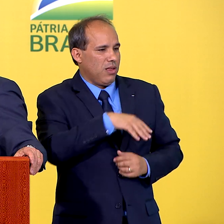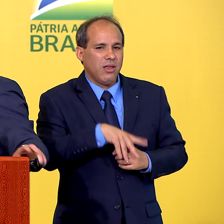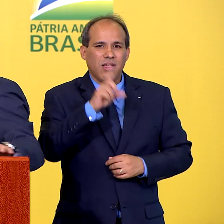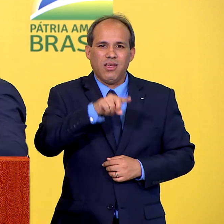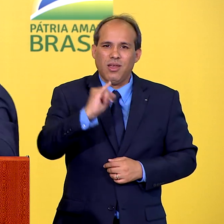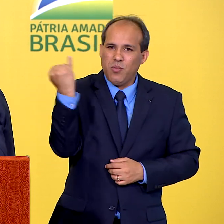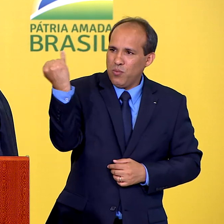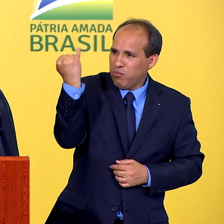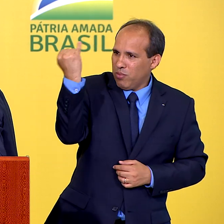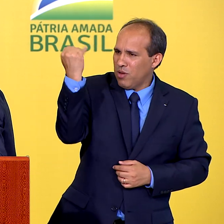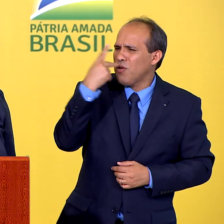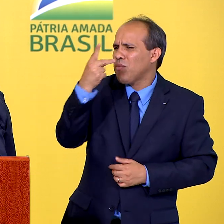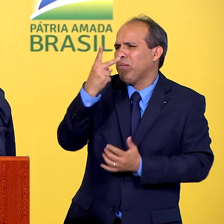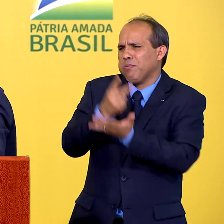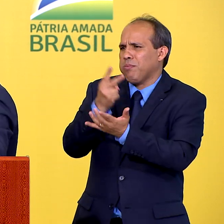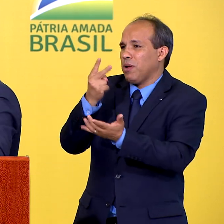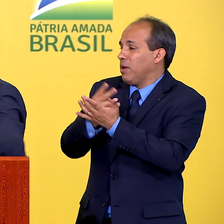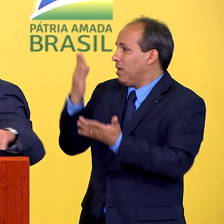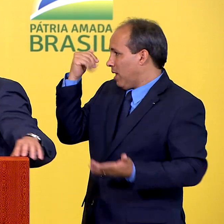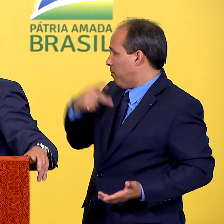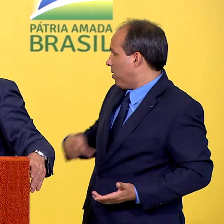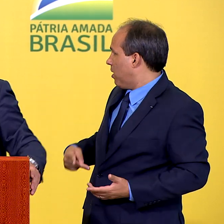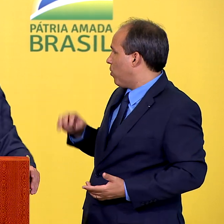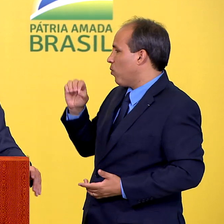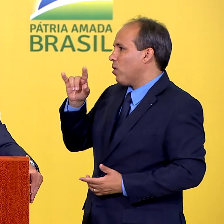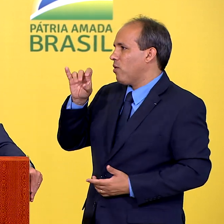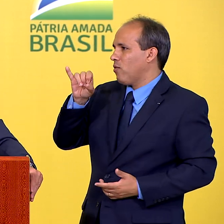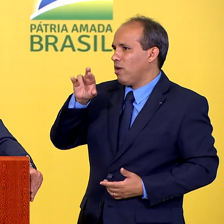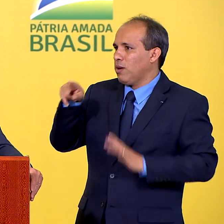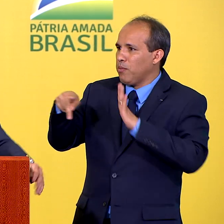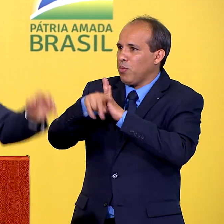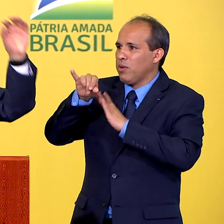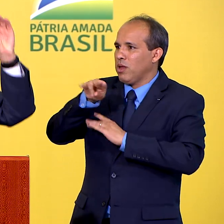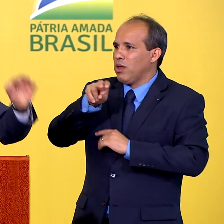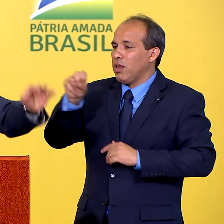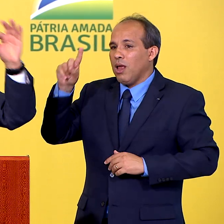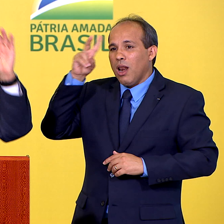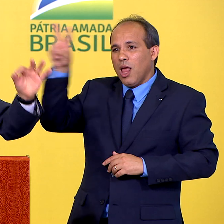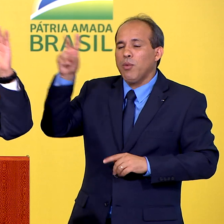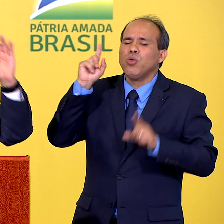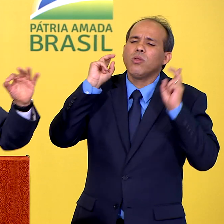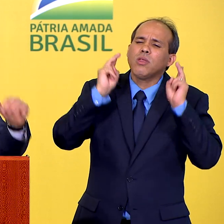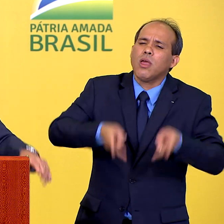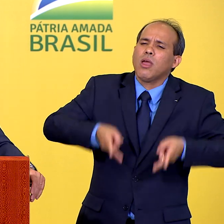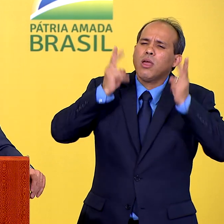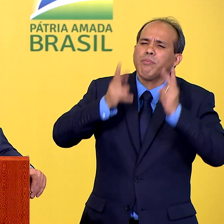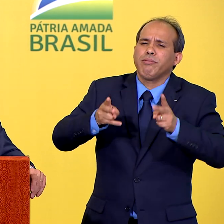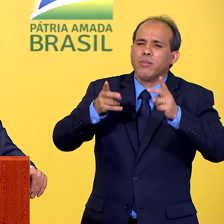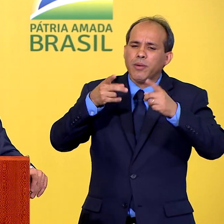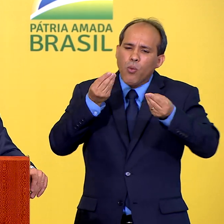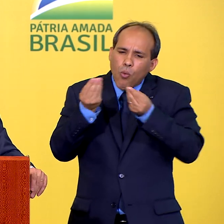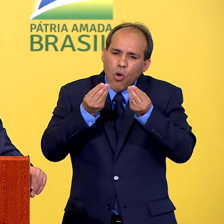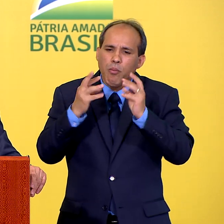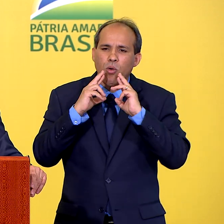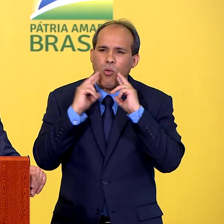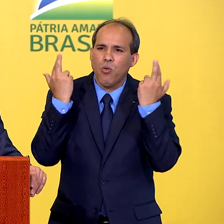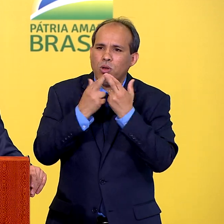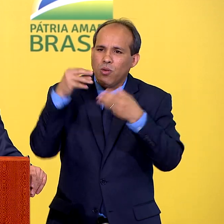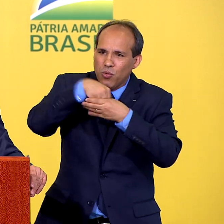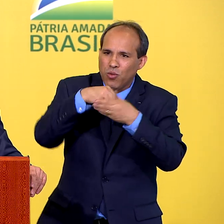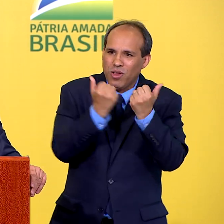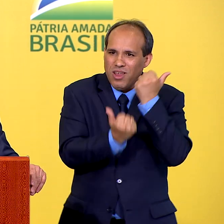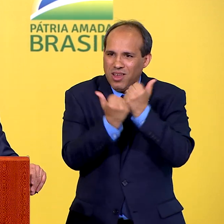fundamental. Eu digo sempre, presidente Oliveira do INSS, lembra em todas as nossas reuniões com as